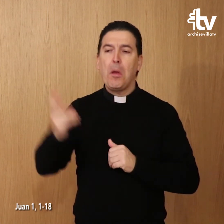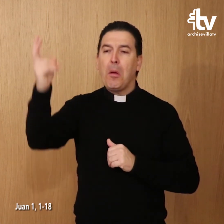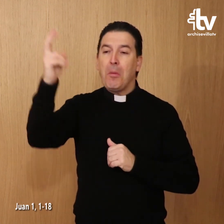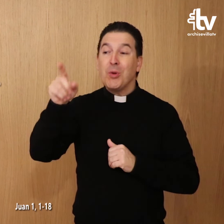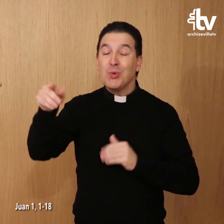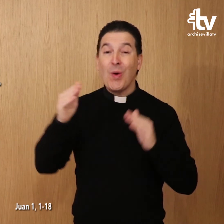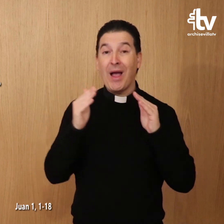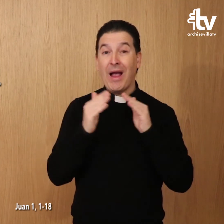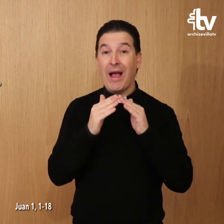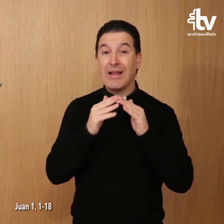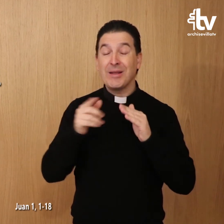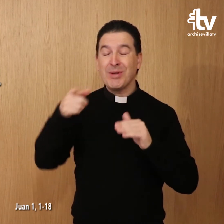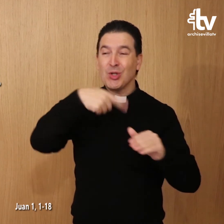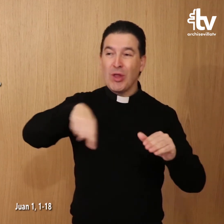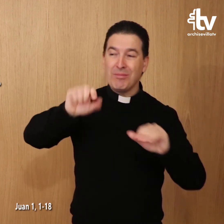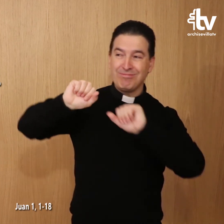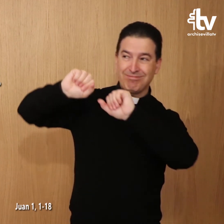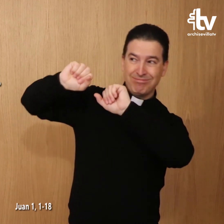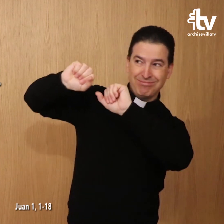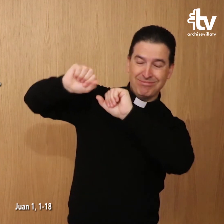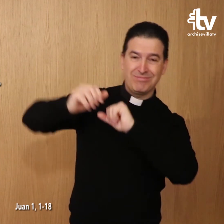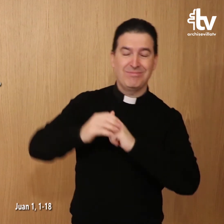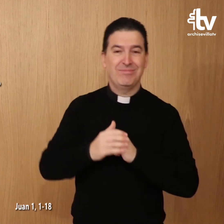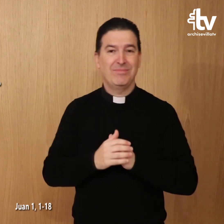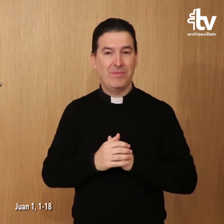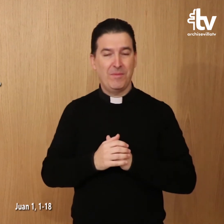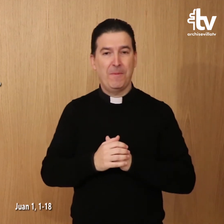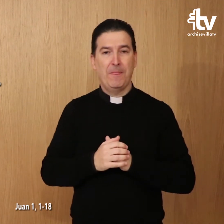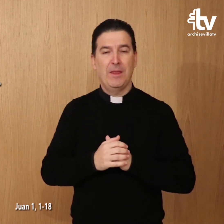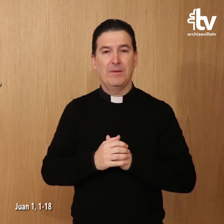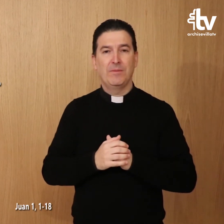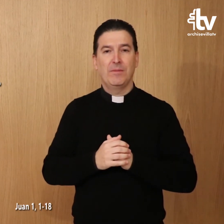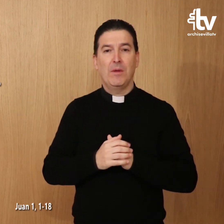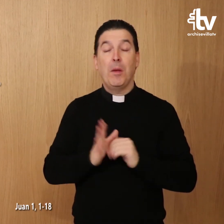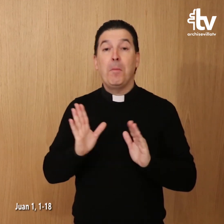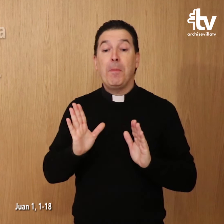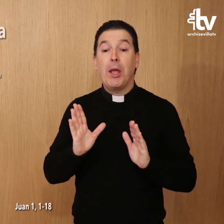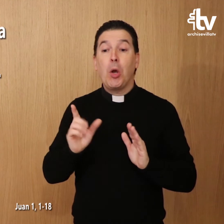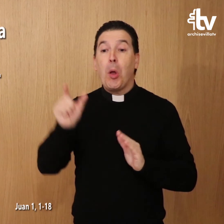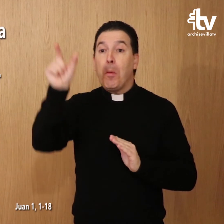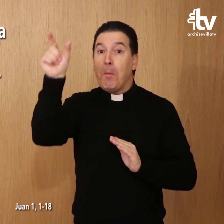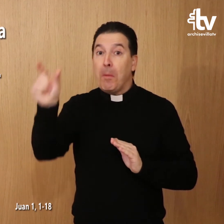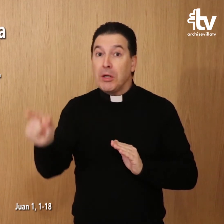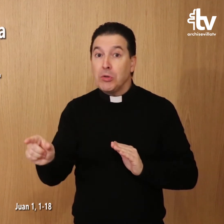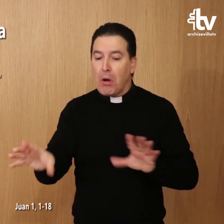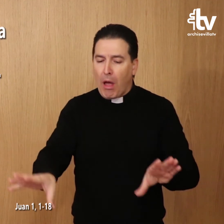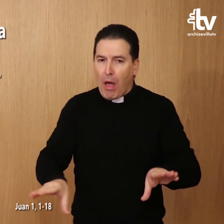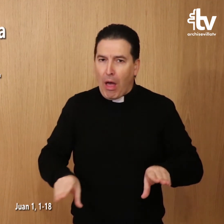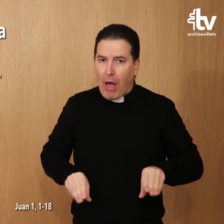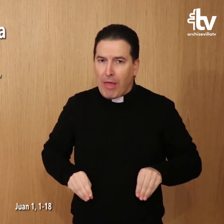Vino a su casa, y los suyos no la recibieron. Pero a cuantos la